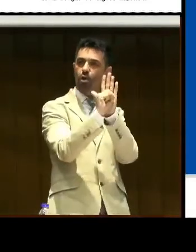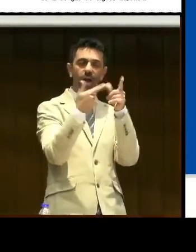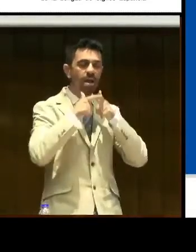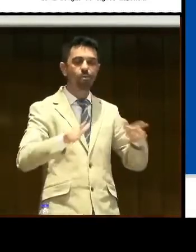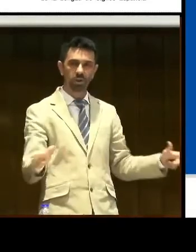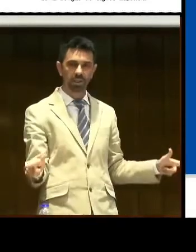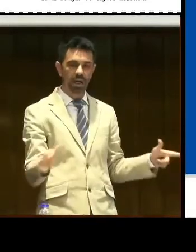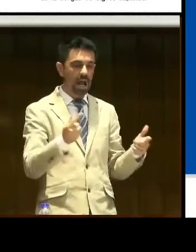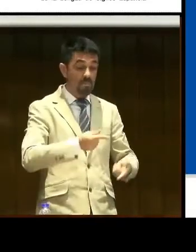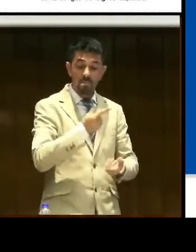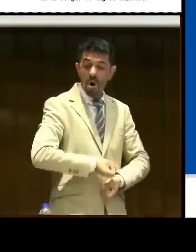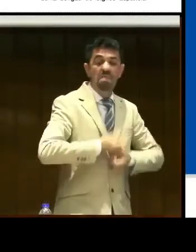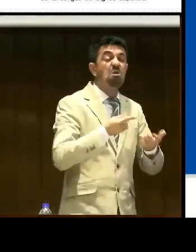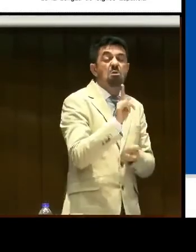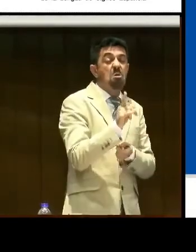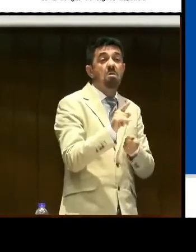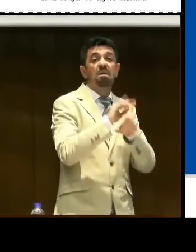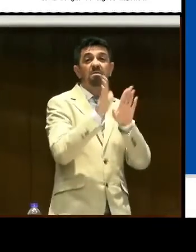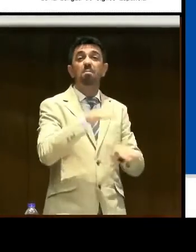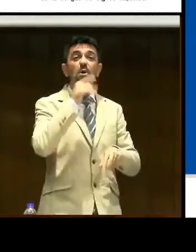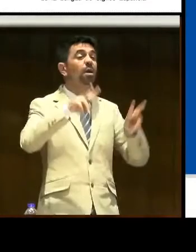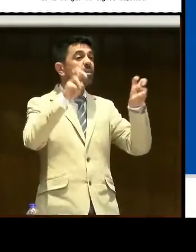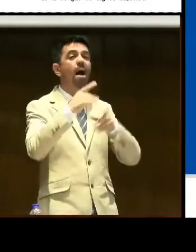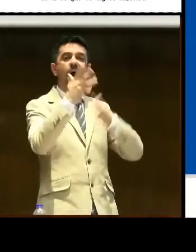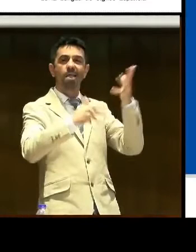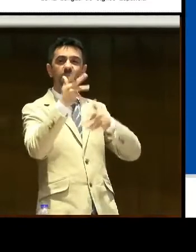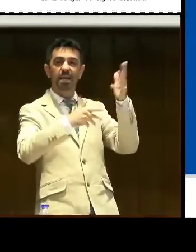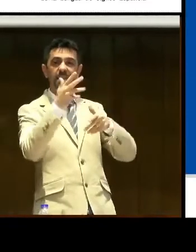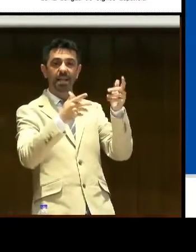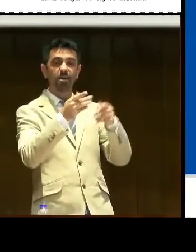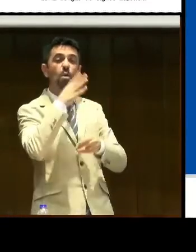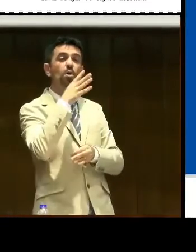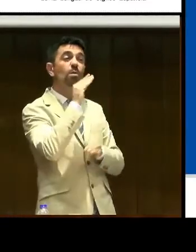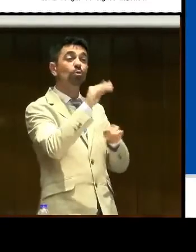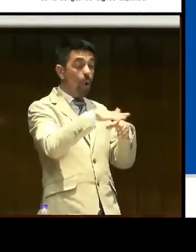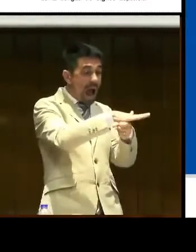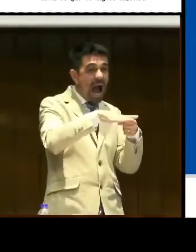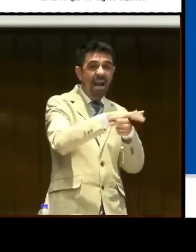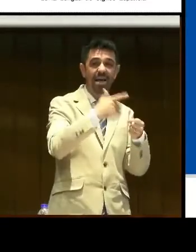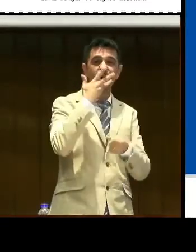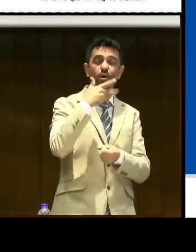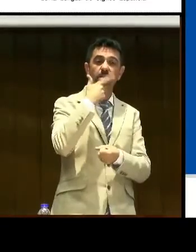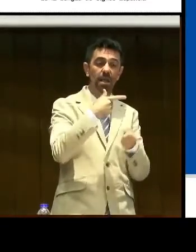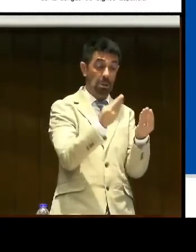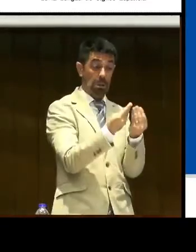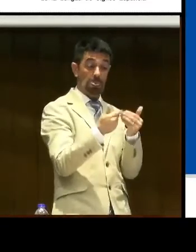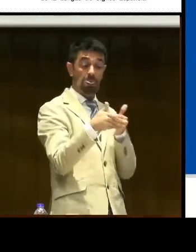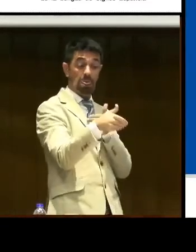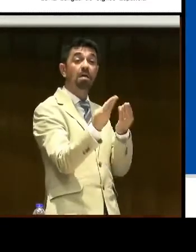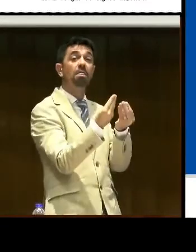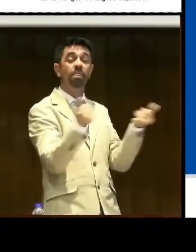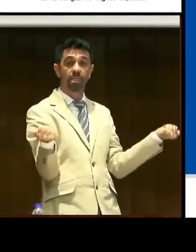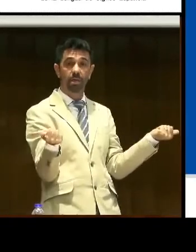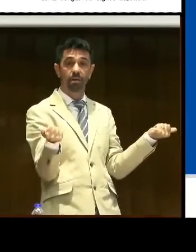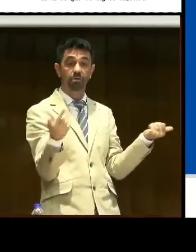vocación como por una cuestión administrativa. El área de conocimiento en la que trabajaba desaparecía,